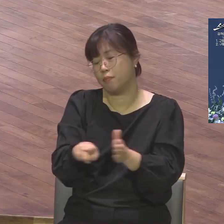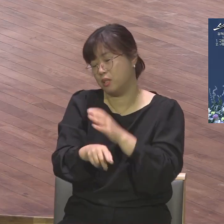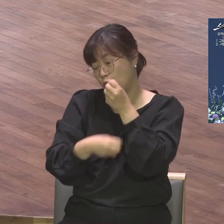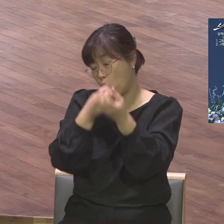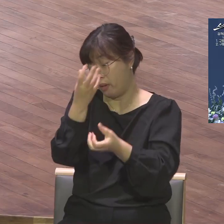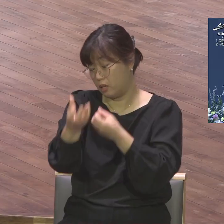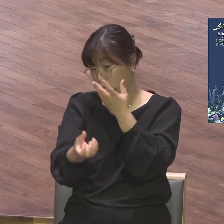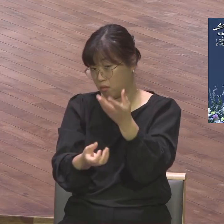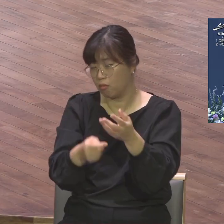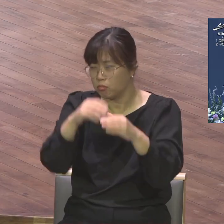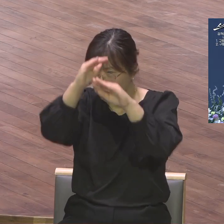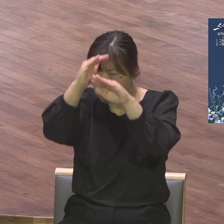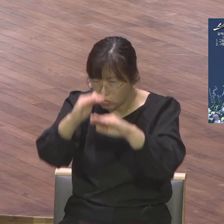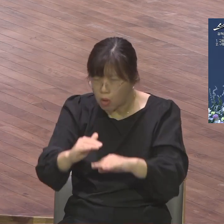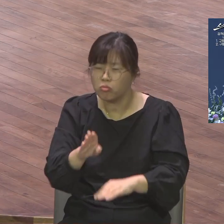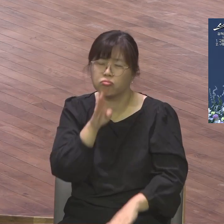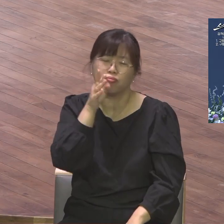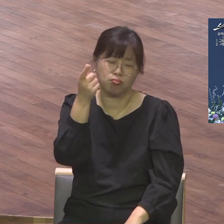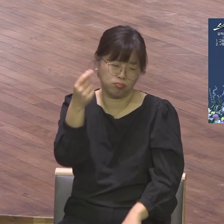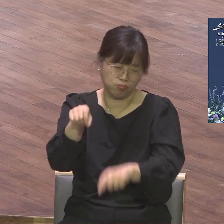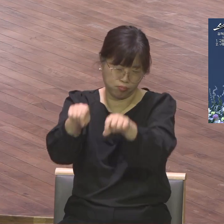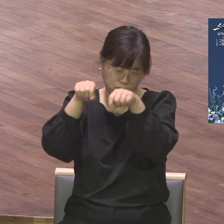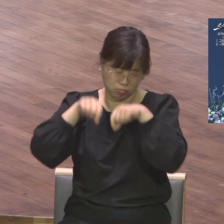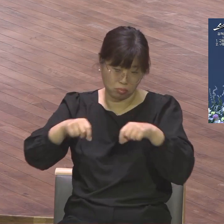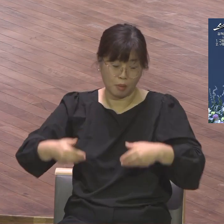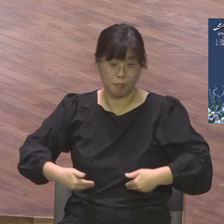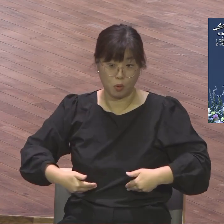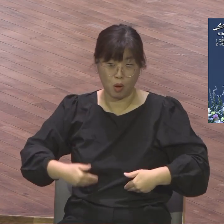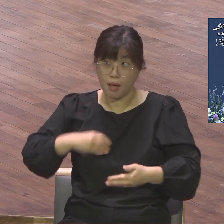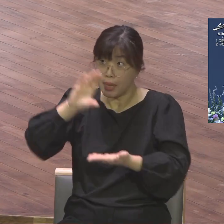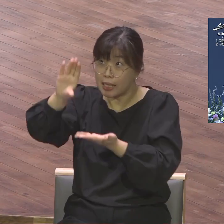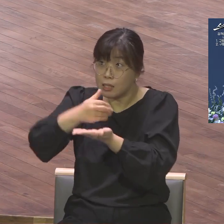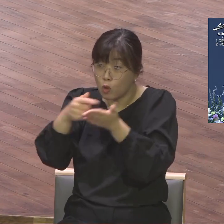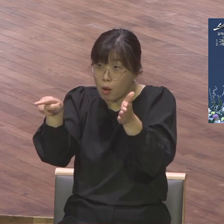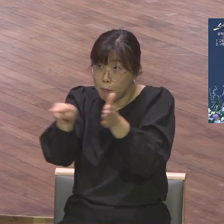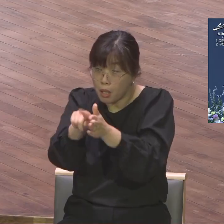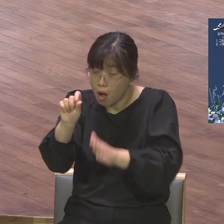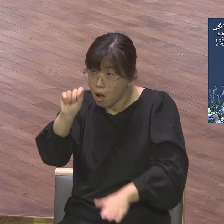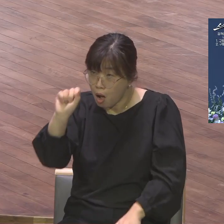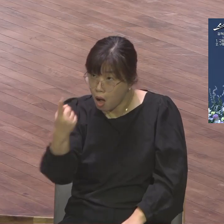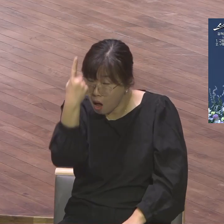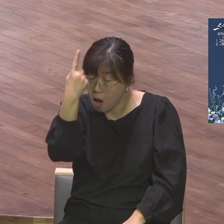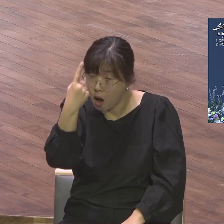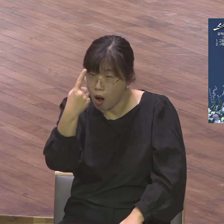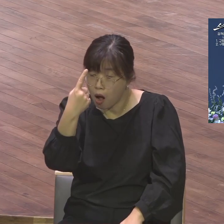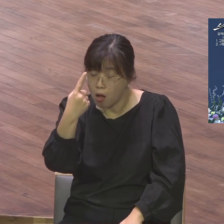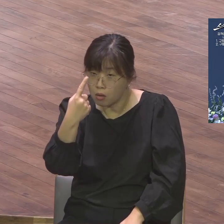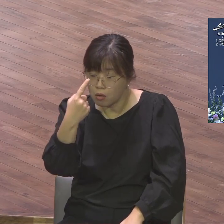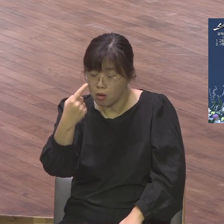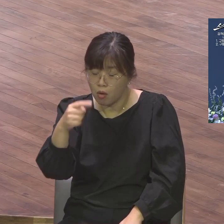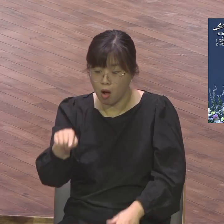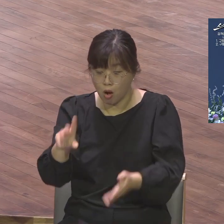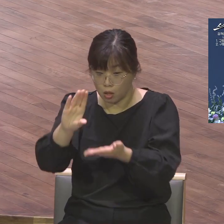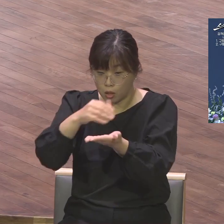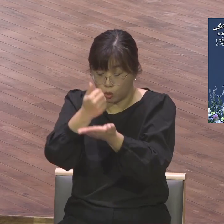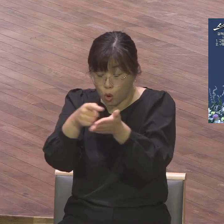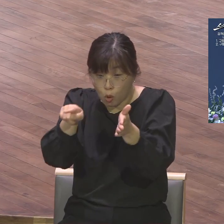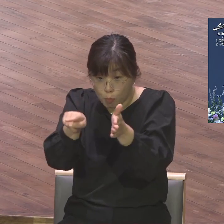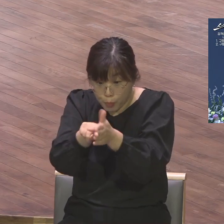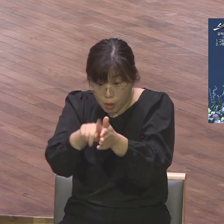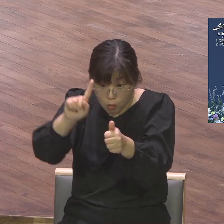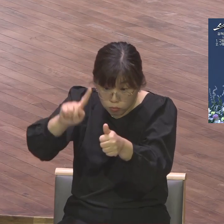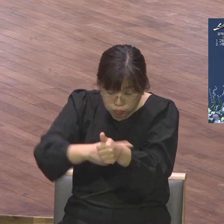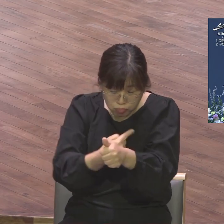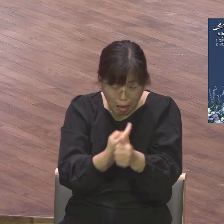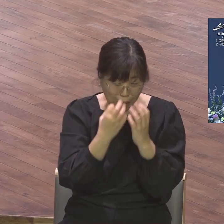신앙생활이에요. 이 놀라운 맛을, 그리스도 안에 감추어져 있는 그 보화, 그 지혜, 지식, 그 엄청난